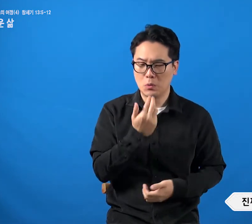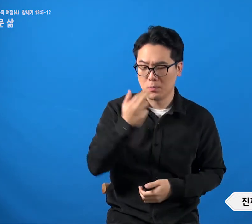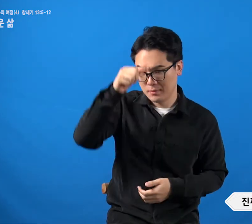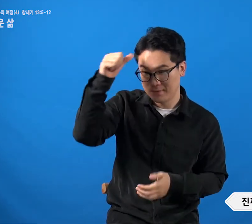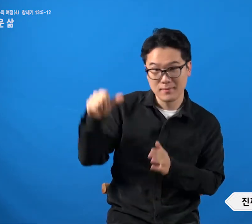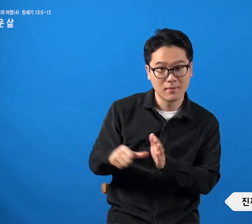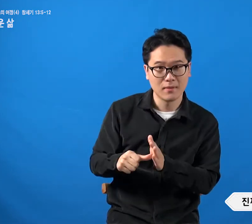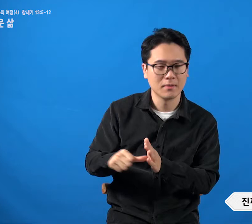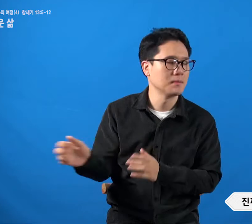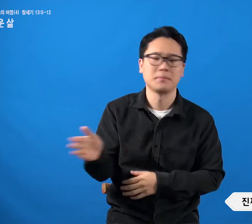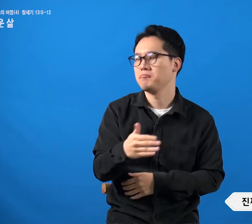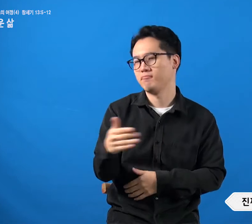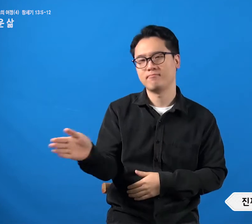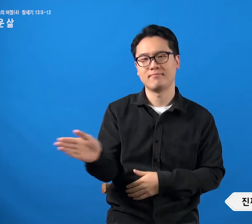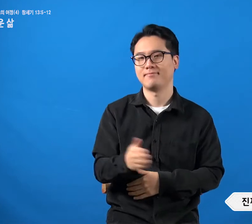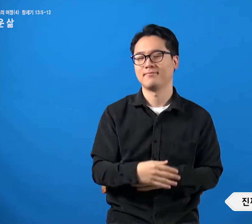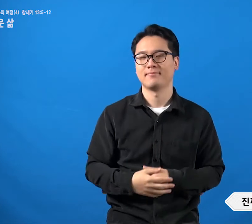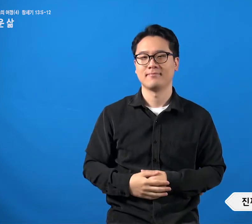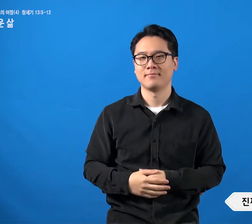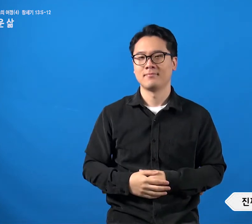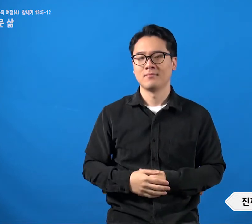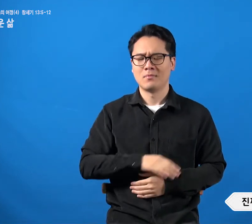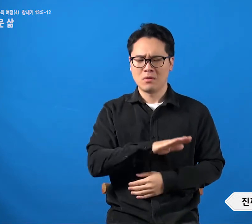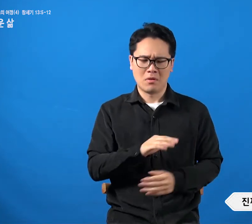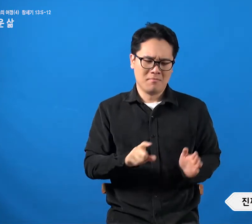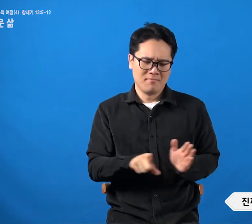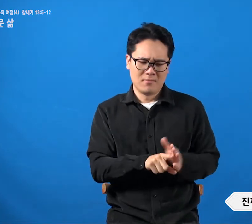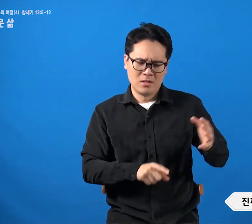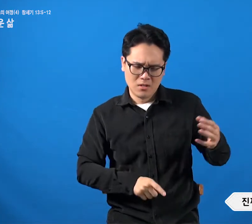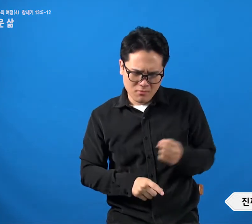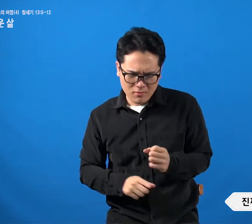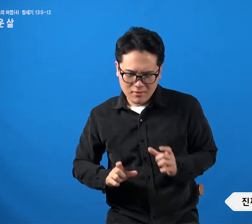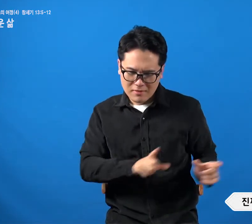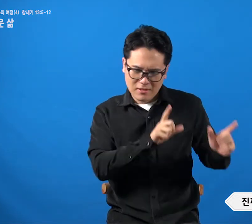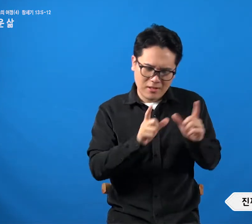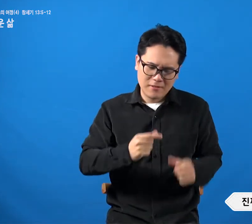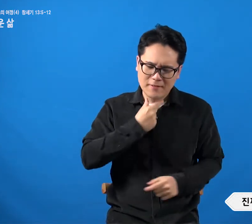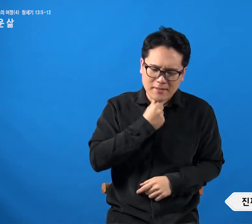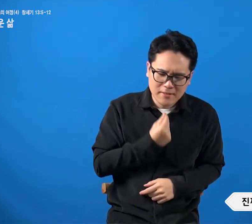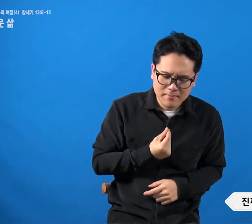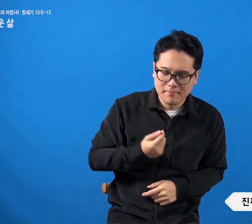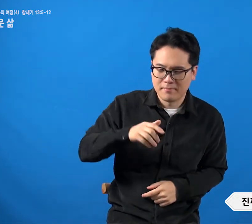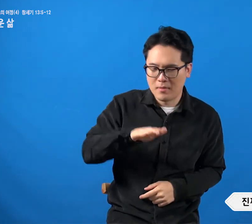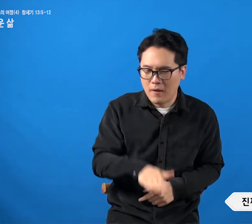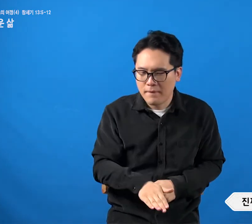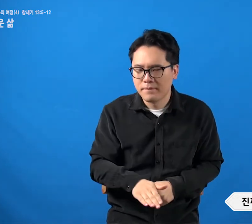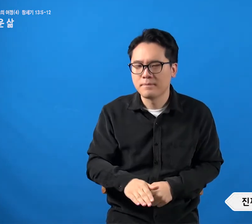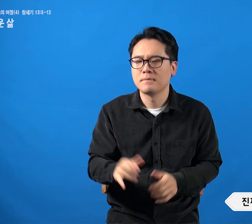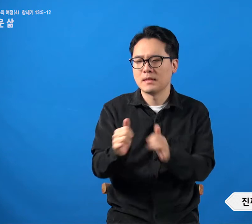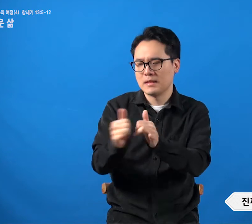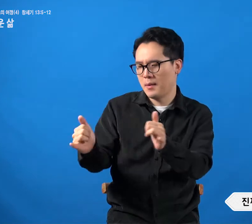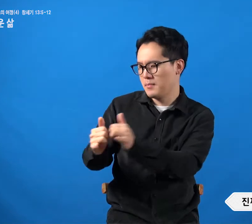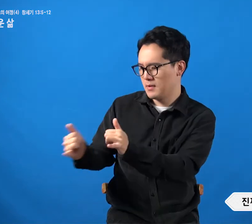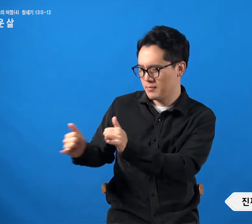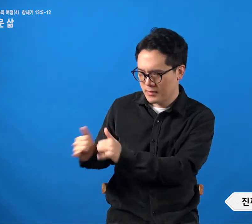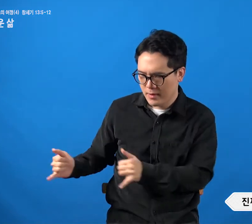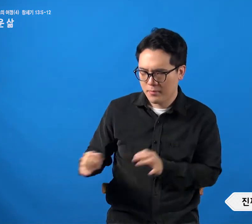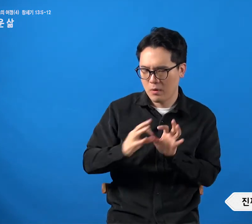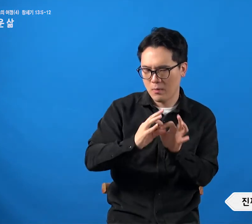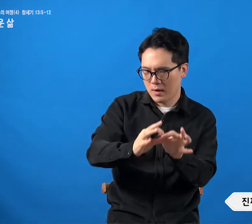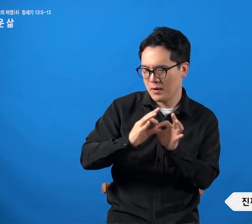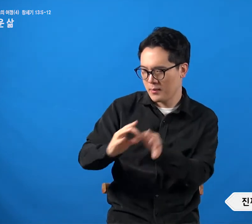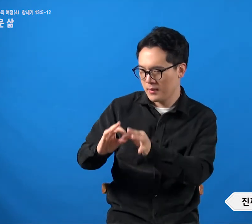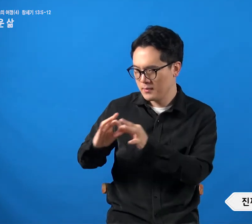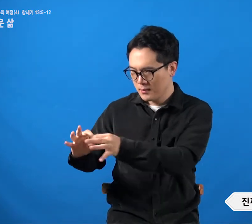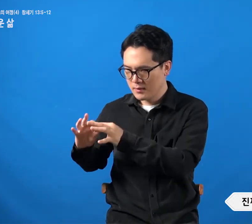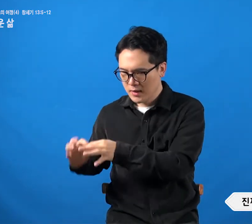존재하지 않습니다. 아니, 믿음으로 살고자 하는 우리 삶 속에도 관계 가운데 오는 갈등과 긴장 그리고